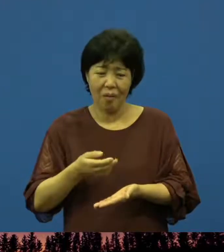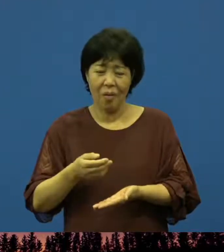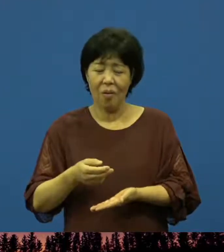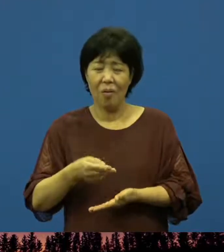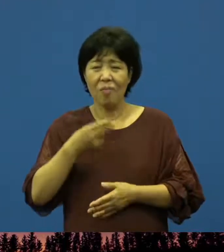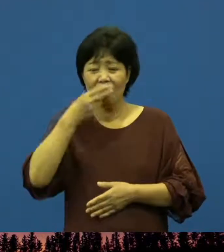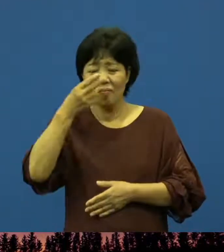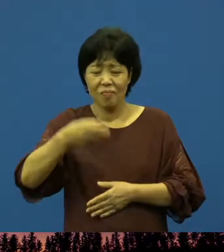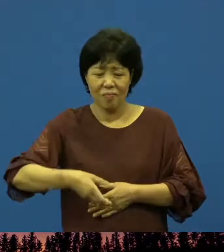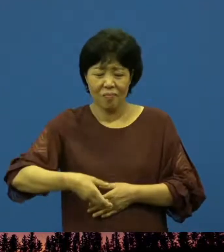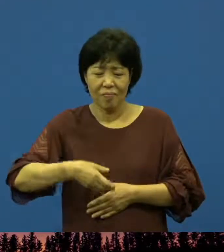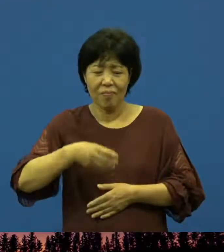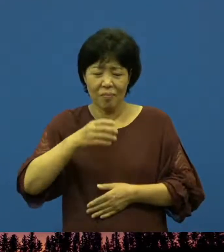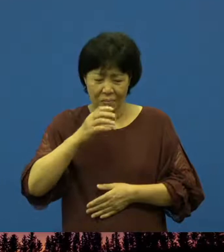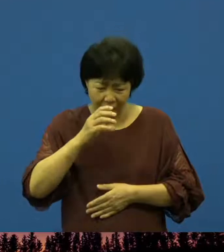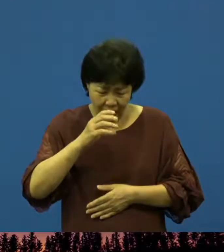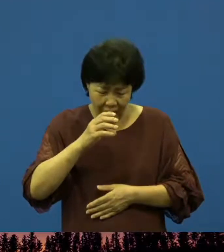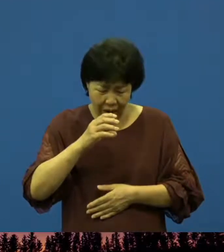씹고